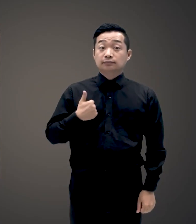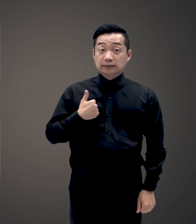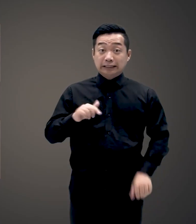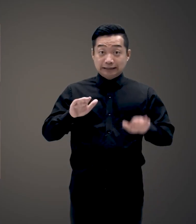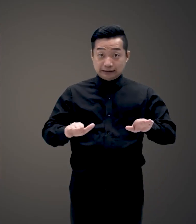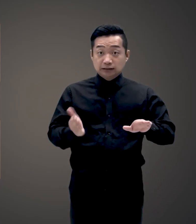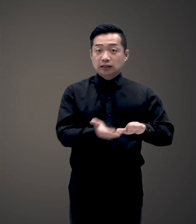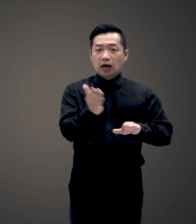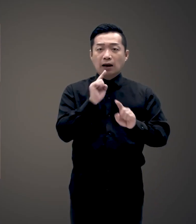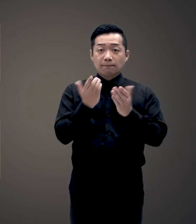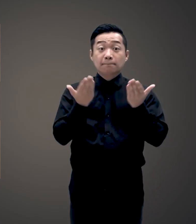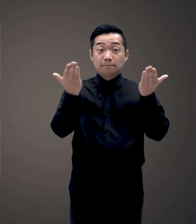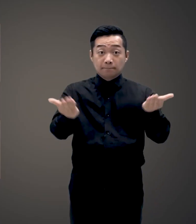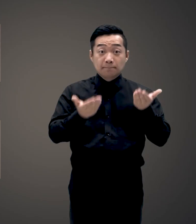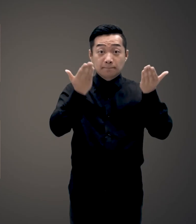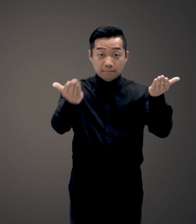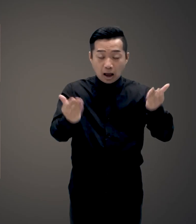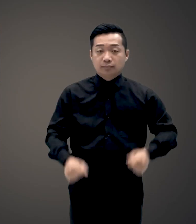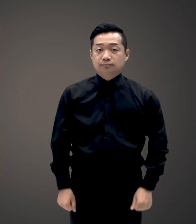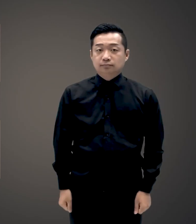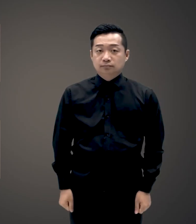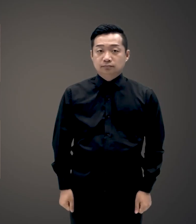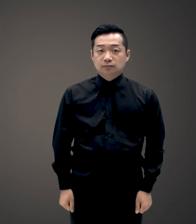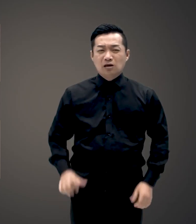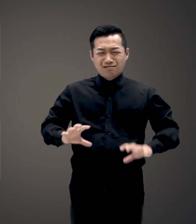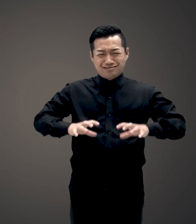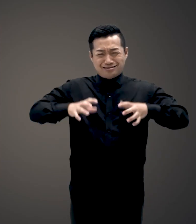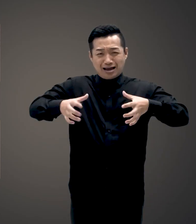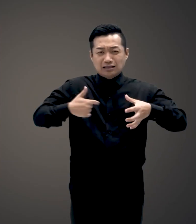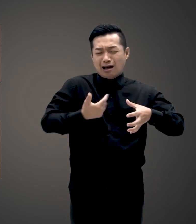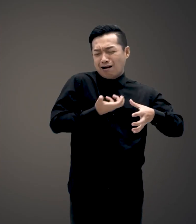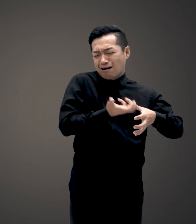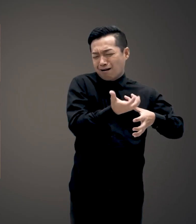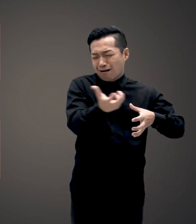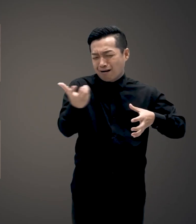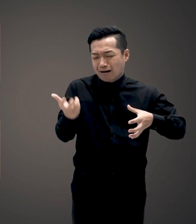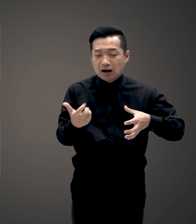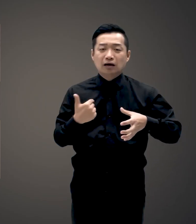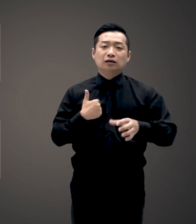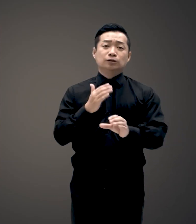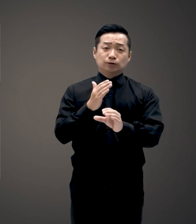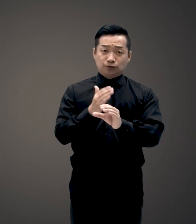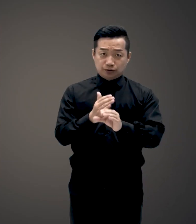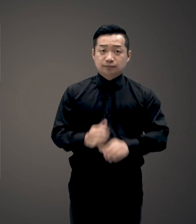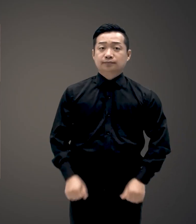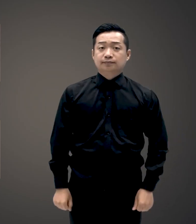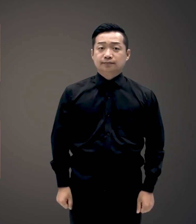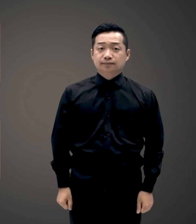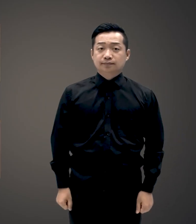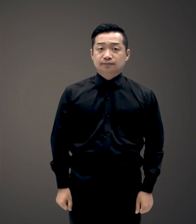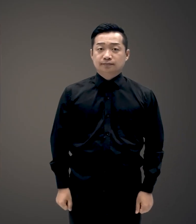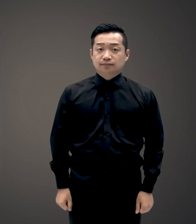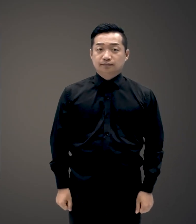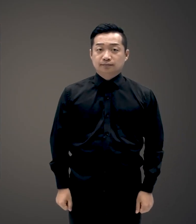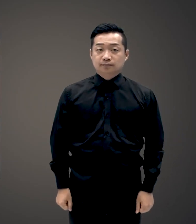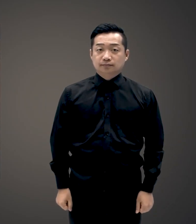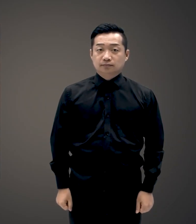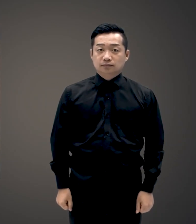그래서 나는 지금 여러분께 말씀드린 것을 얘기하면서 온 세상을 돌아다니고 있는 것입니다.